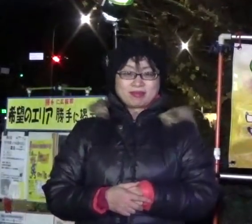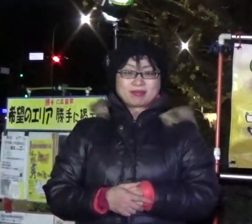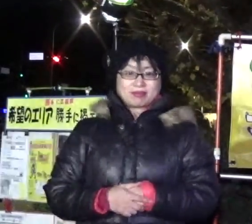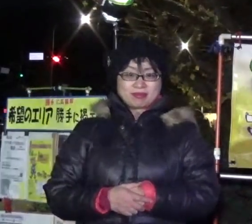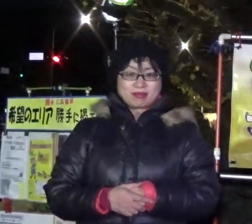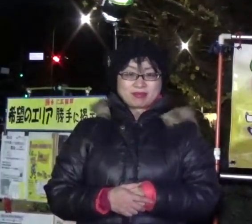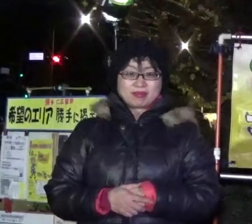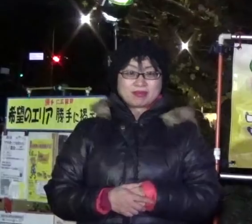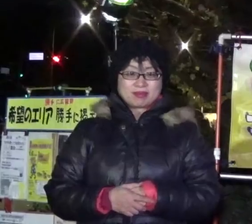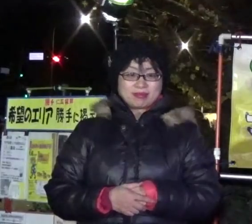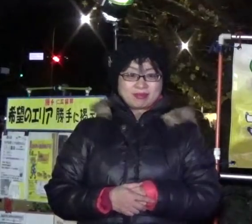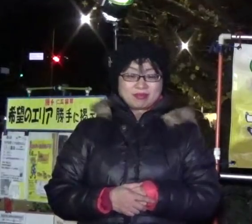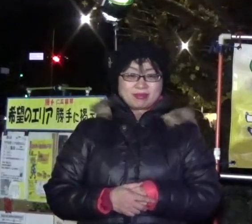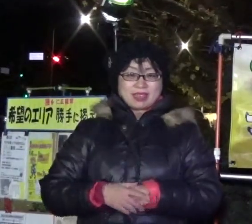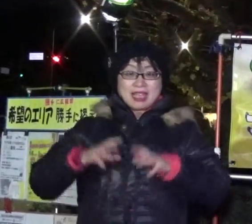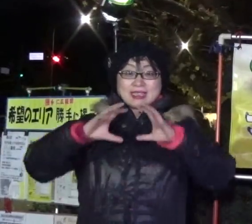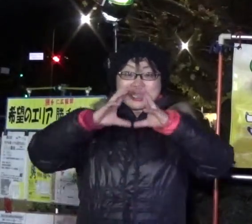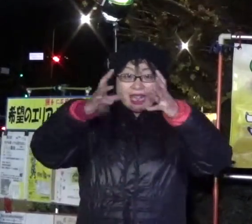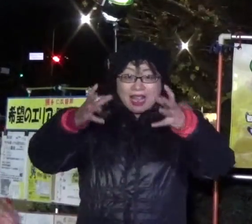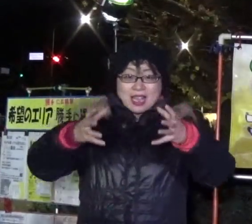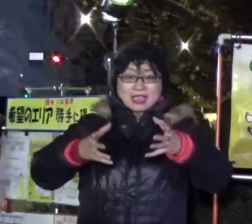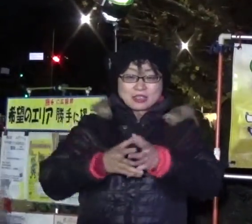が希望のエリア。